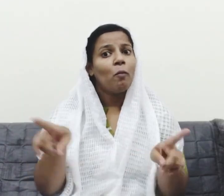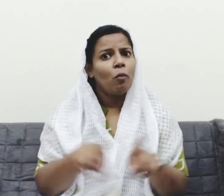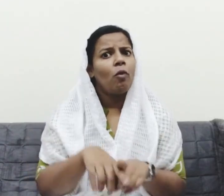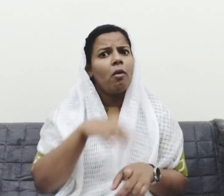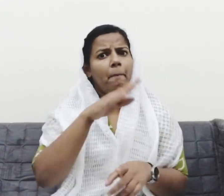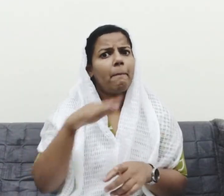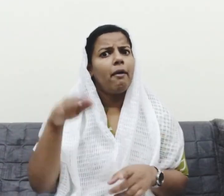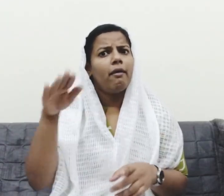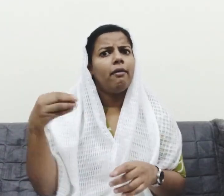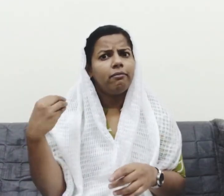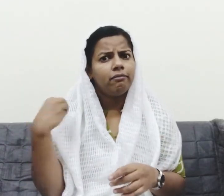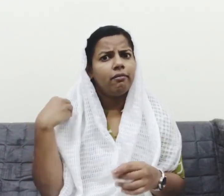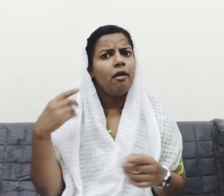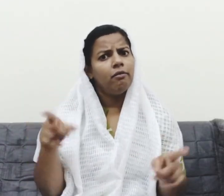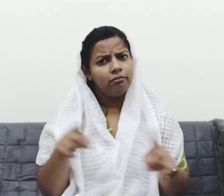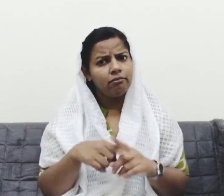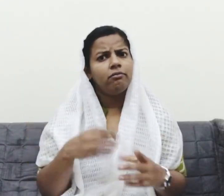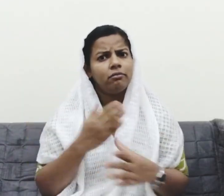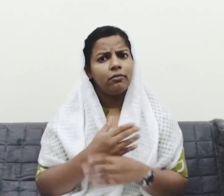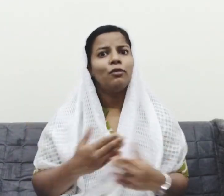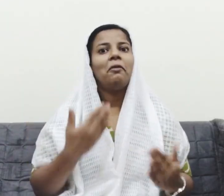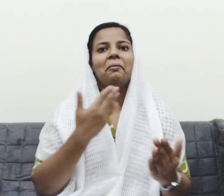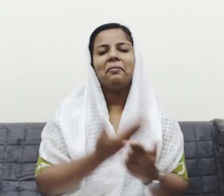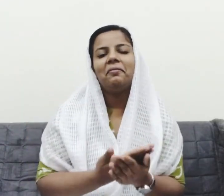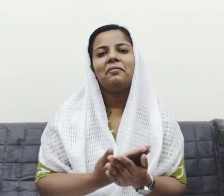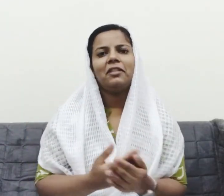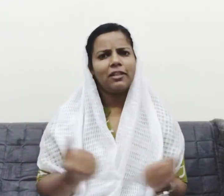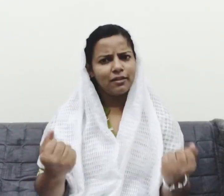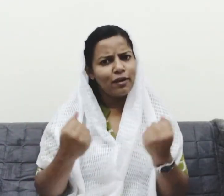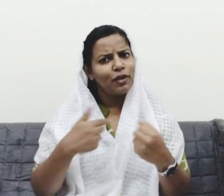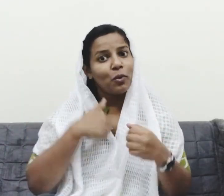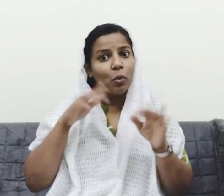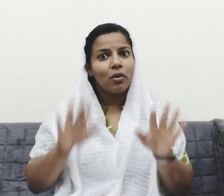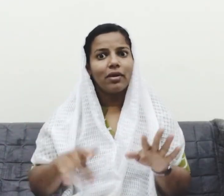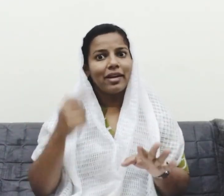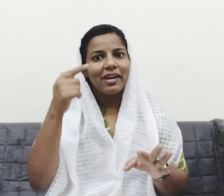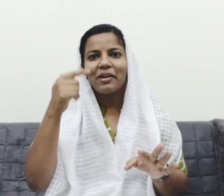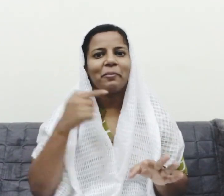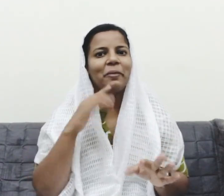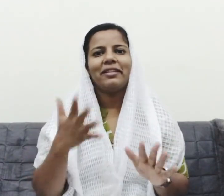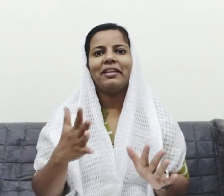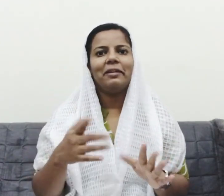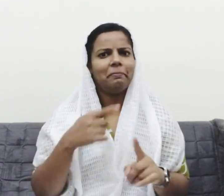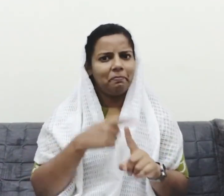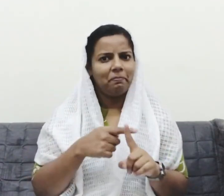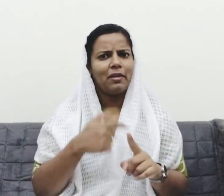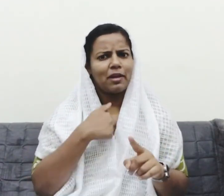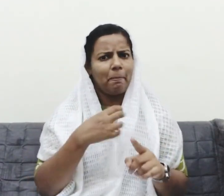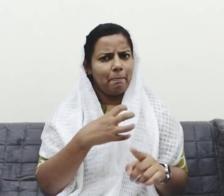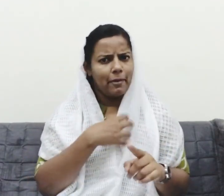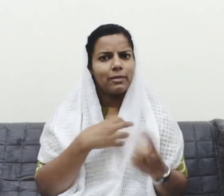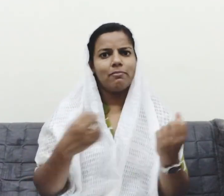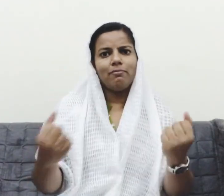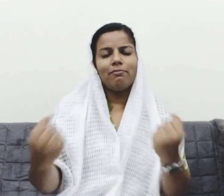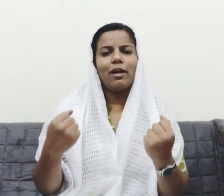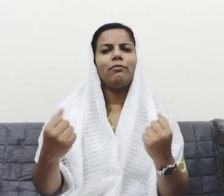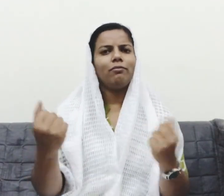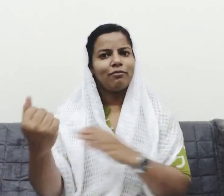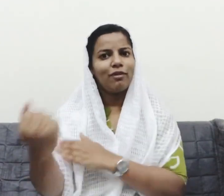ഇങ്ങ് തന്നേരും, കാരണം അന്നത്തെ അതേ ആരോഗ്യം ഇന്നും എനിക്കുണ്ട്, അന്നത്തെ അതേ ശക്തി ഇന്നും എനിക്കുണ്ട്, അന്നത്തെ അതേ മനോഭാവവും മനോബലവും എനിക്ക്